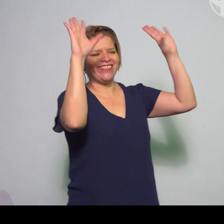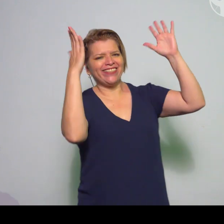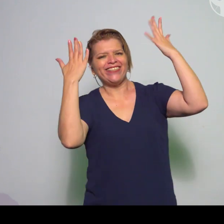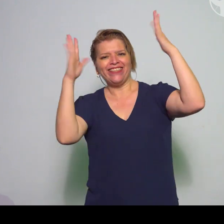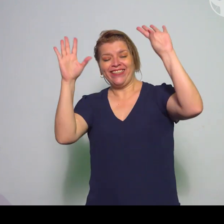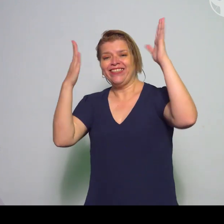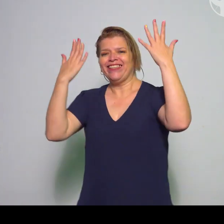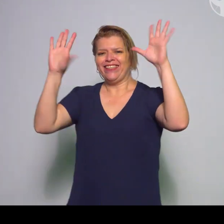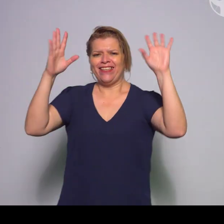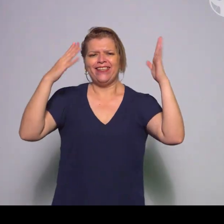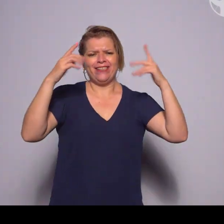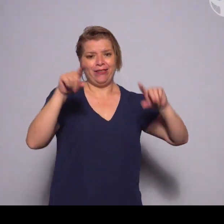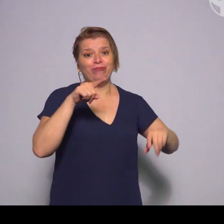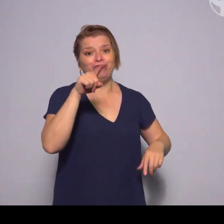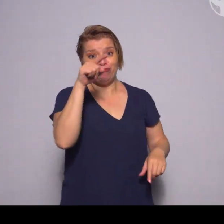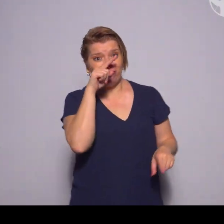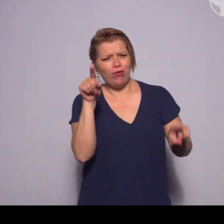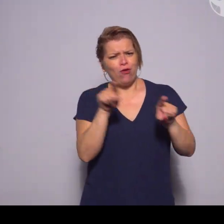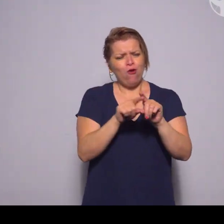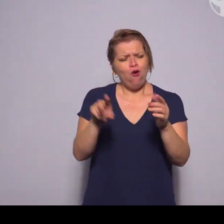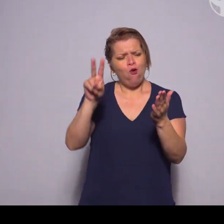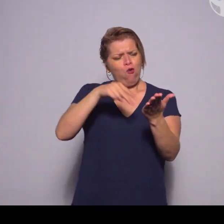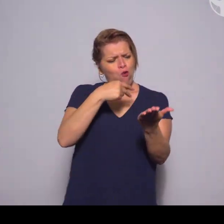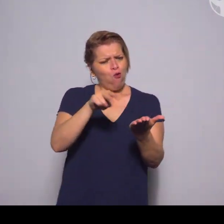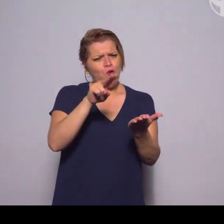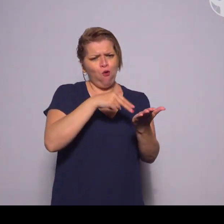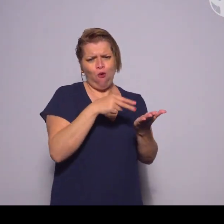Y ahora el que quiere danzar,